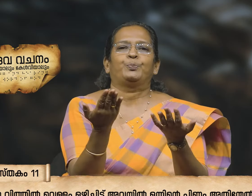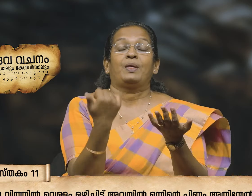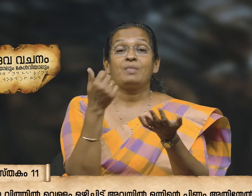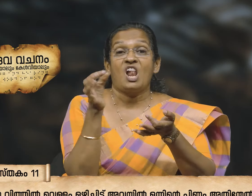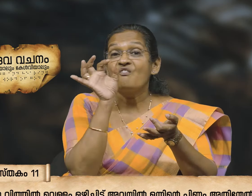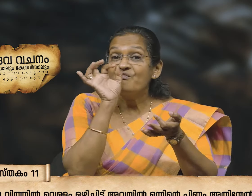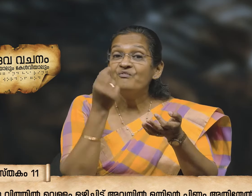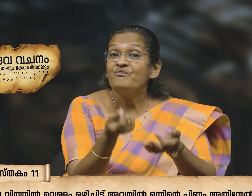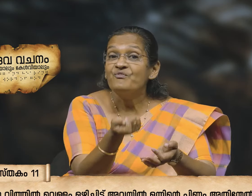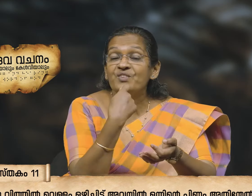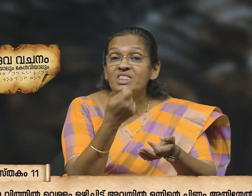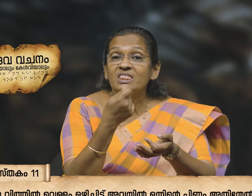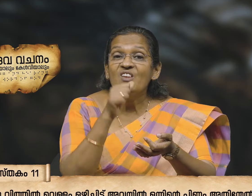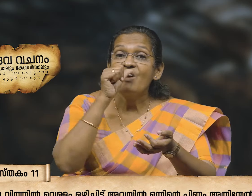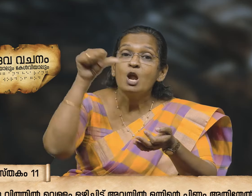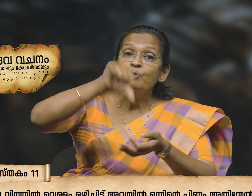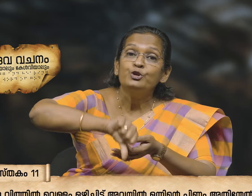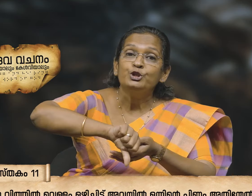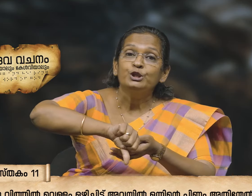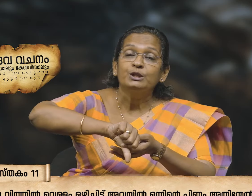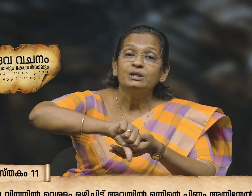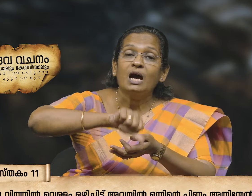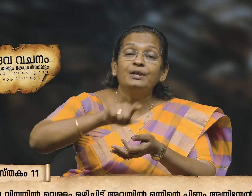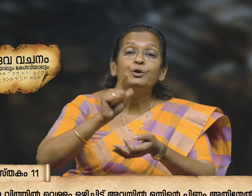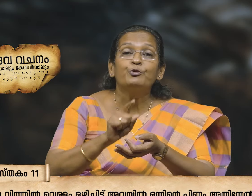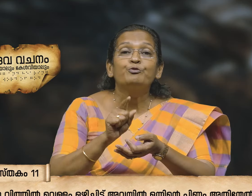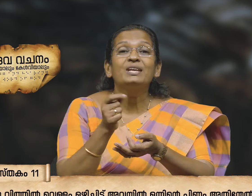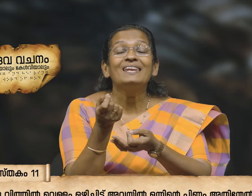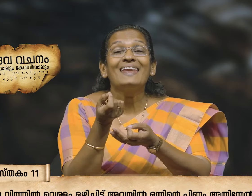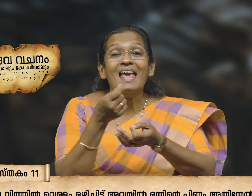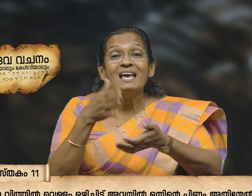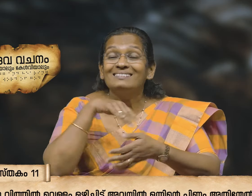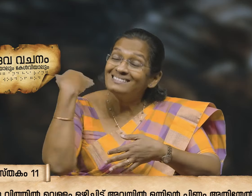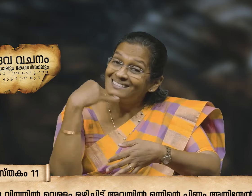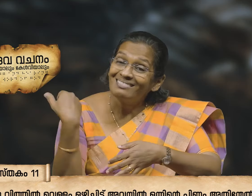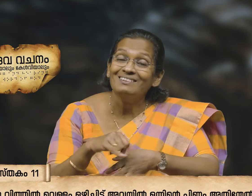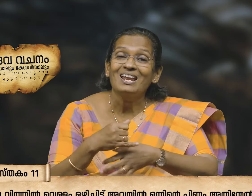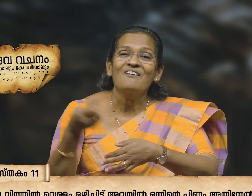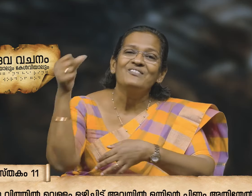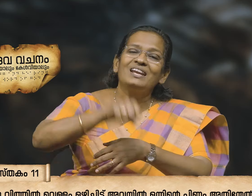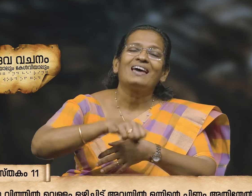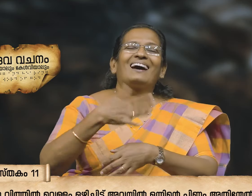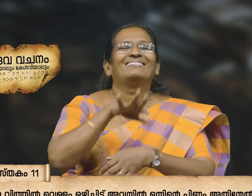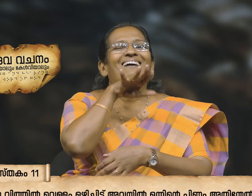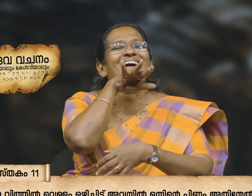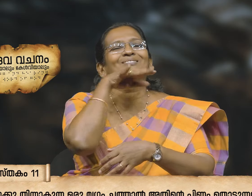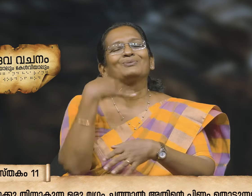വിത്തിൽ വെള്ളമൊഴിച്ചിട്ട് അവയിൽ ഒന്നിൻ്റെ പിണം അതിന്മേൽ വീണാൽ അത് അശുദ്ധം.